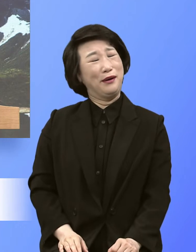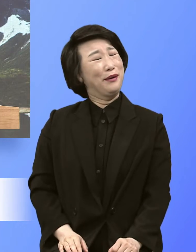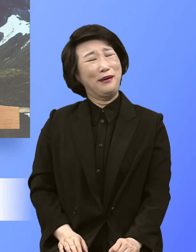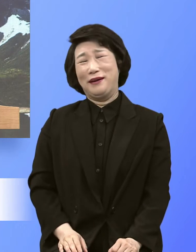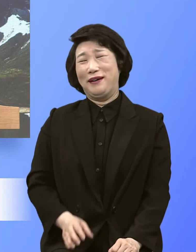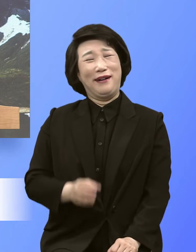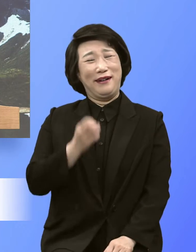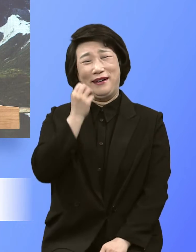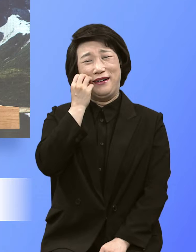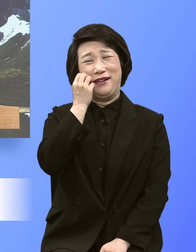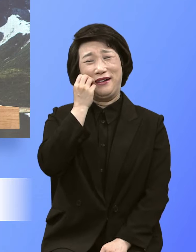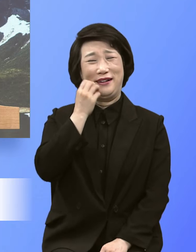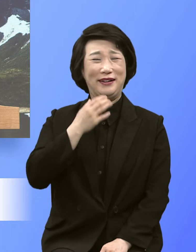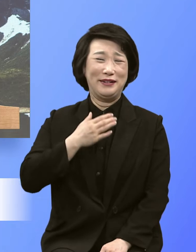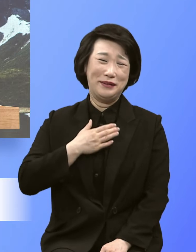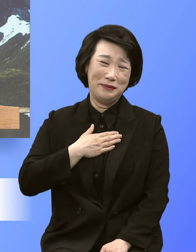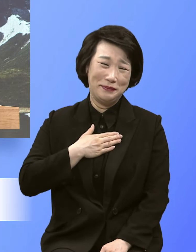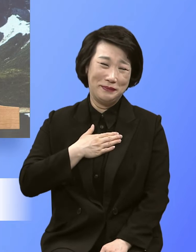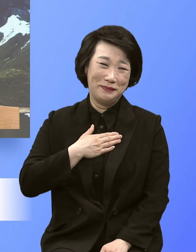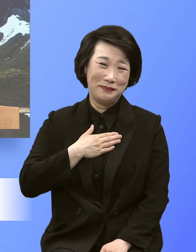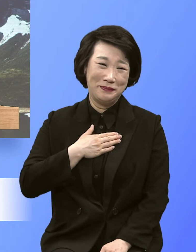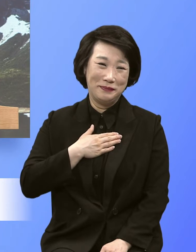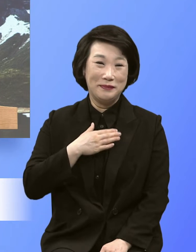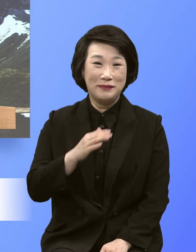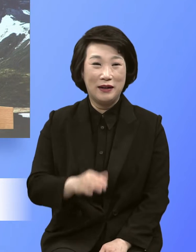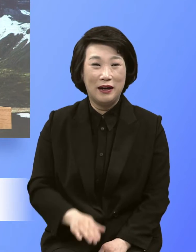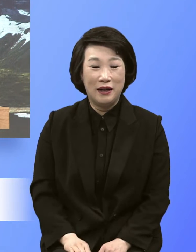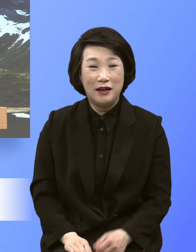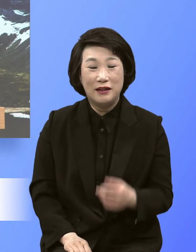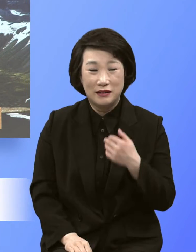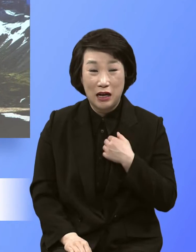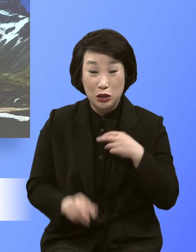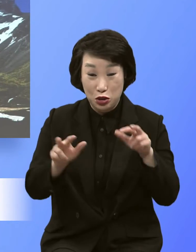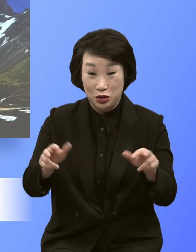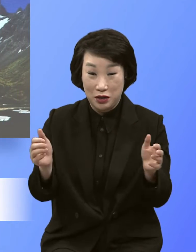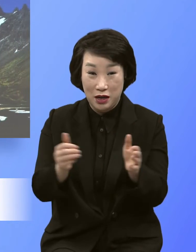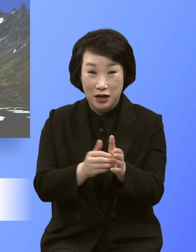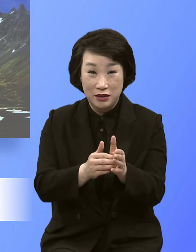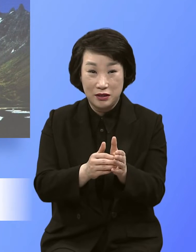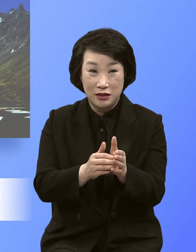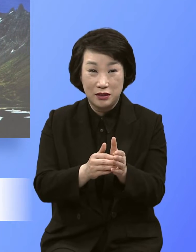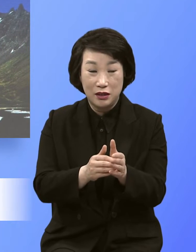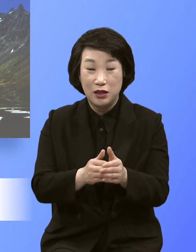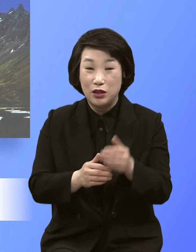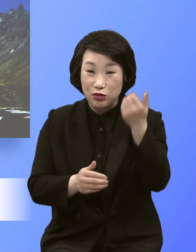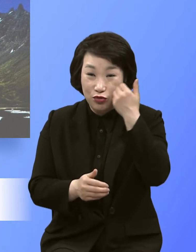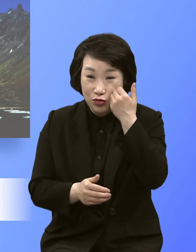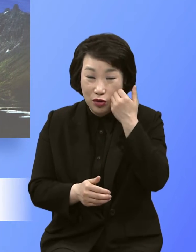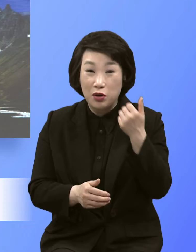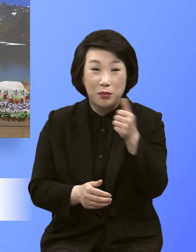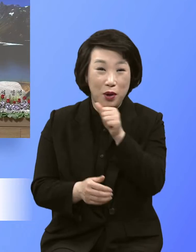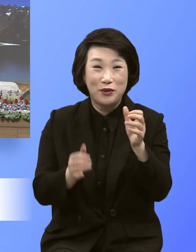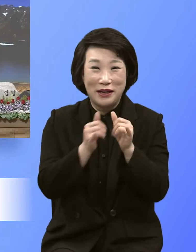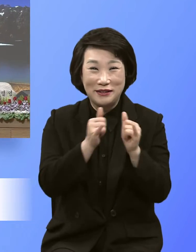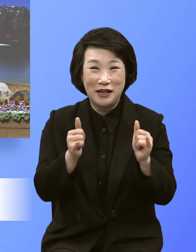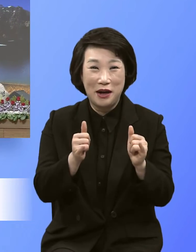상상이 잘 안 되잖아요. 예. 나는 지금까지 어떤